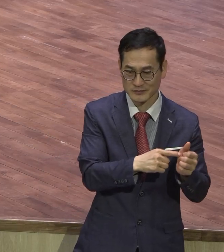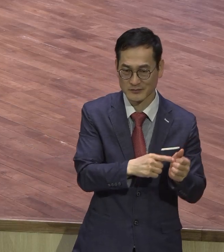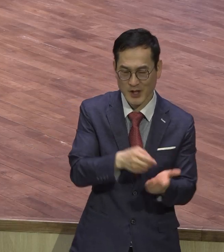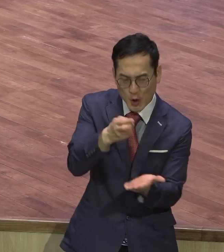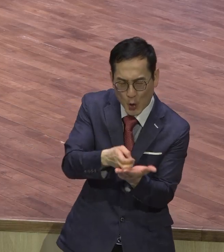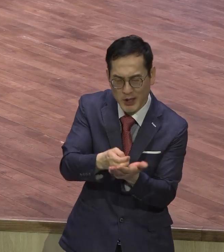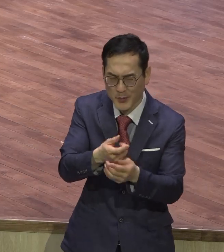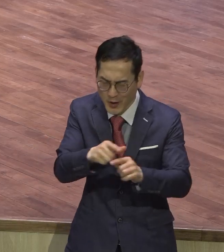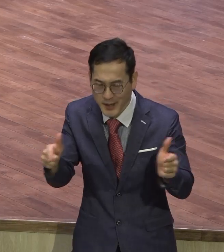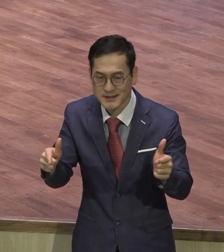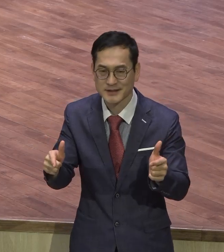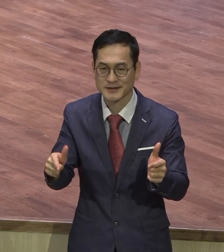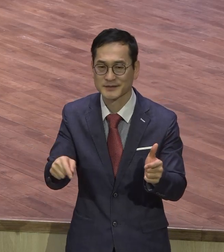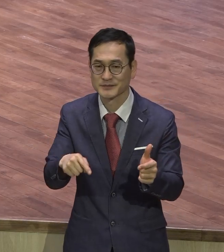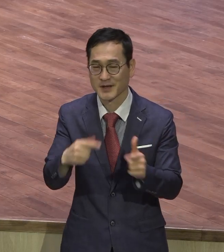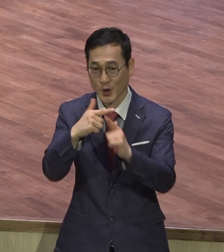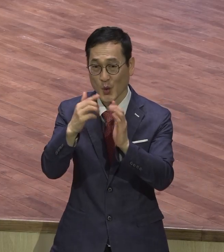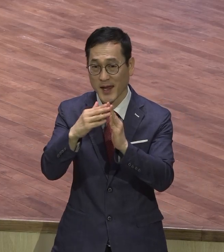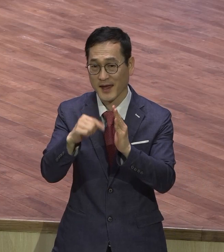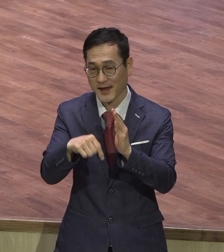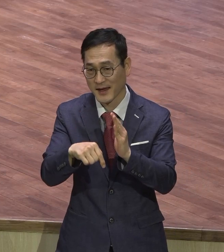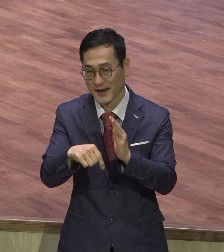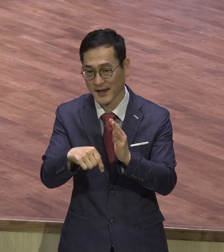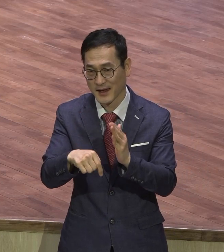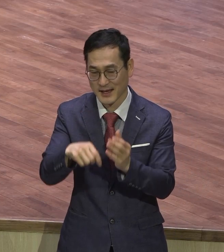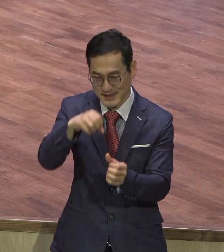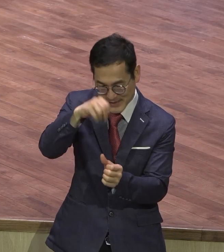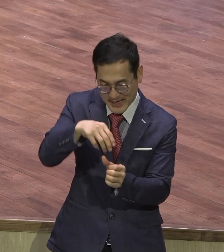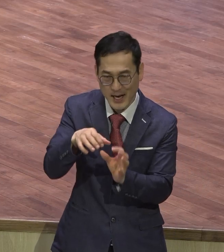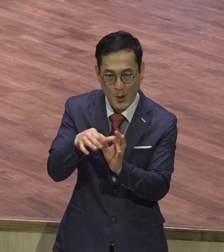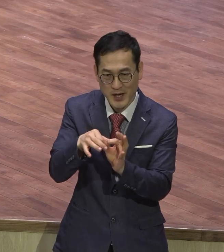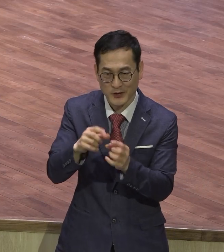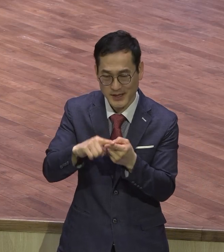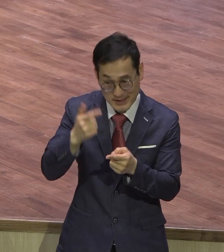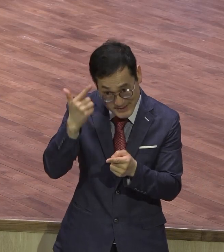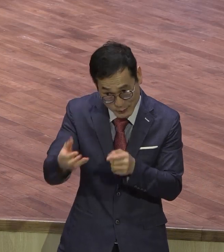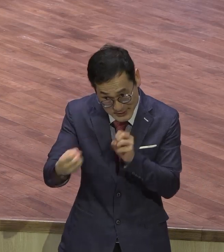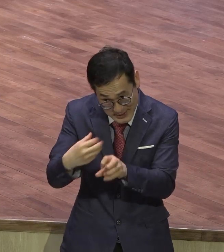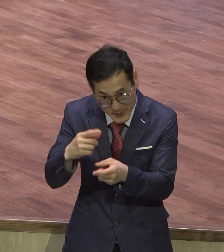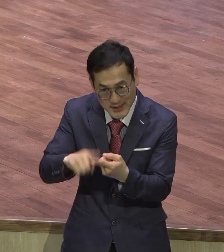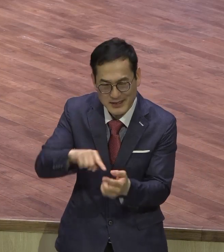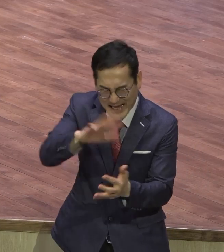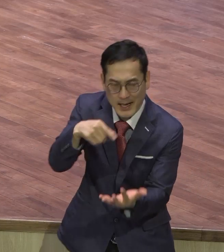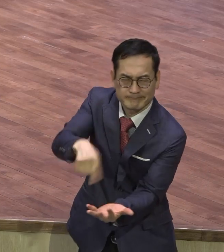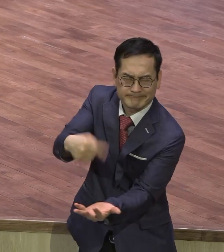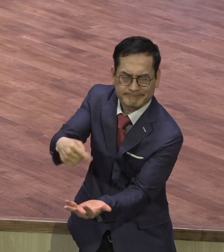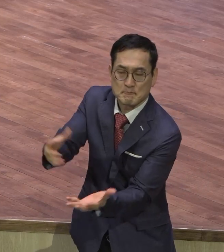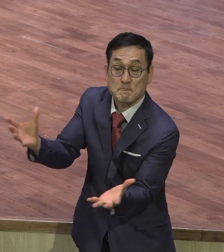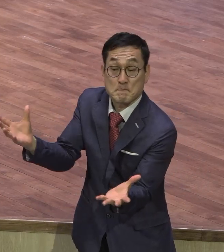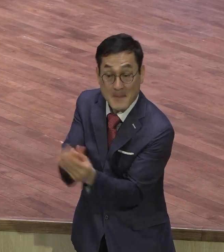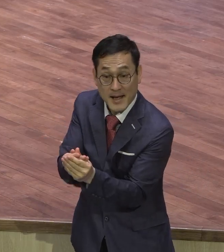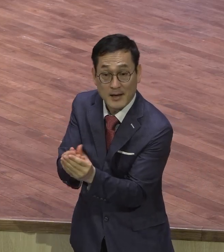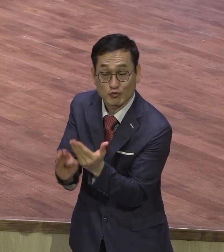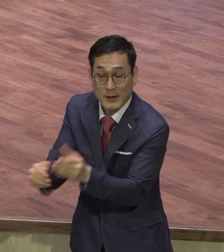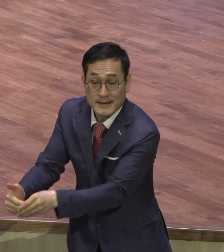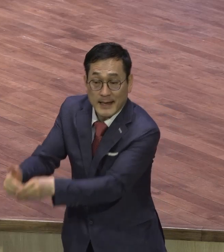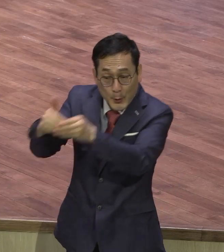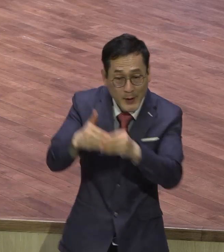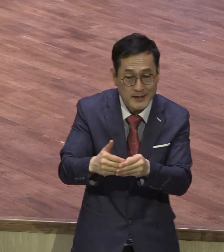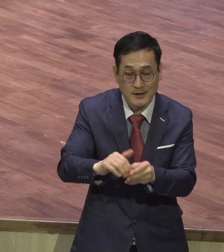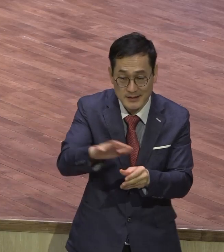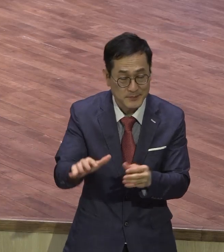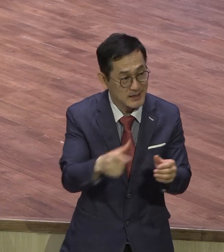막 합동책에 나와 있는 세례 질문, 질의 문답 전부 격식하고 완벽하게 시켜가지고